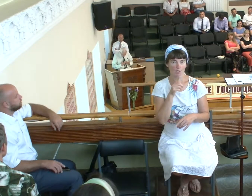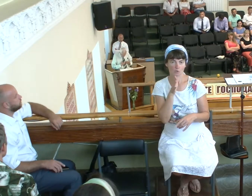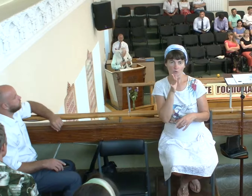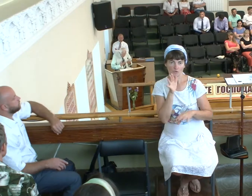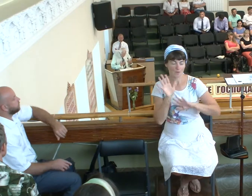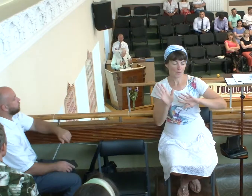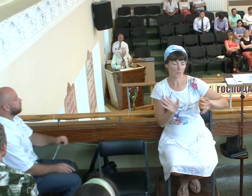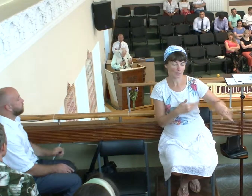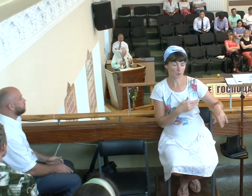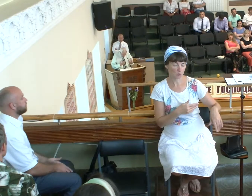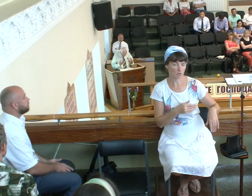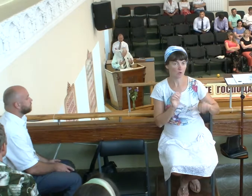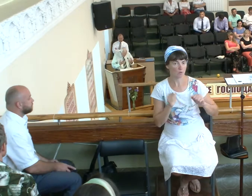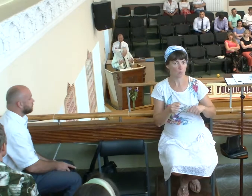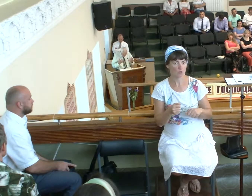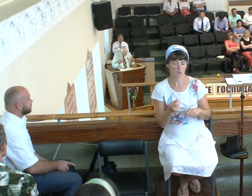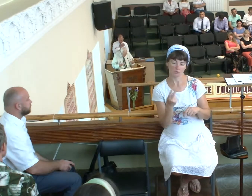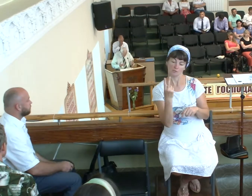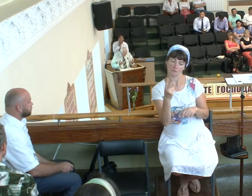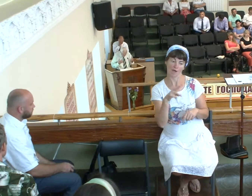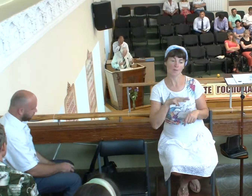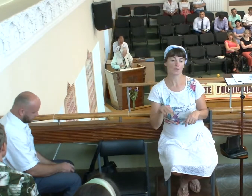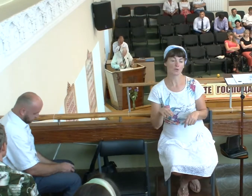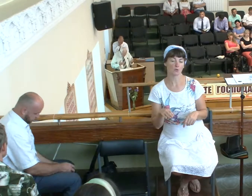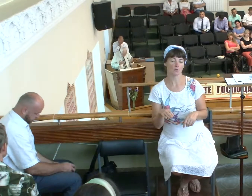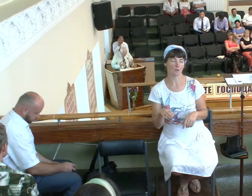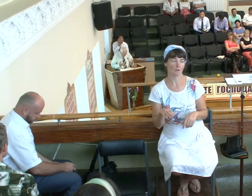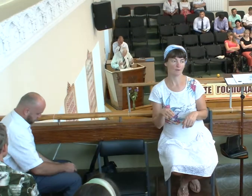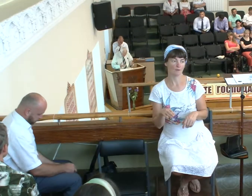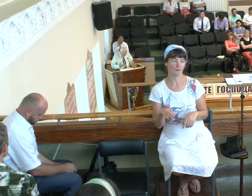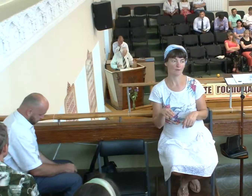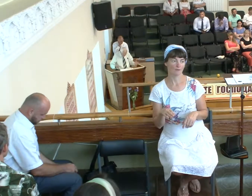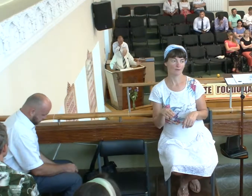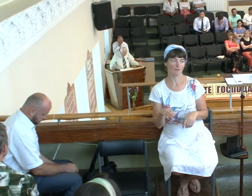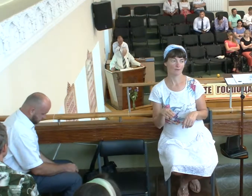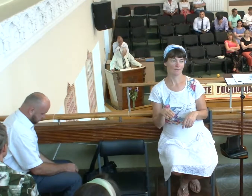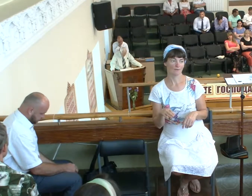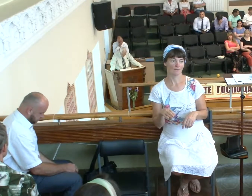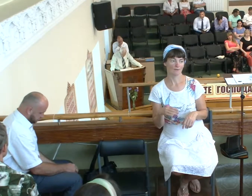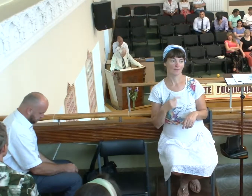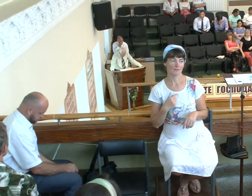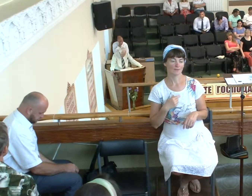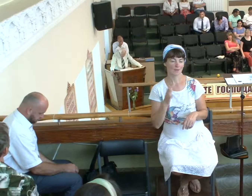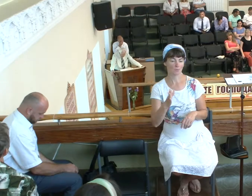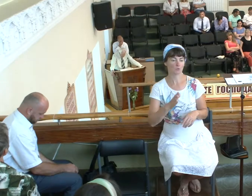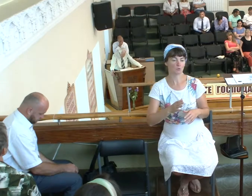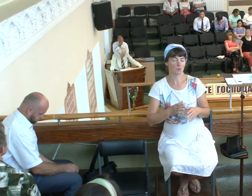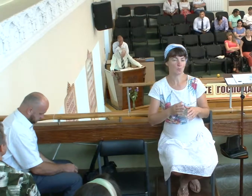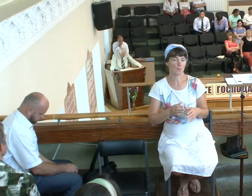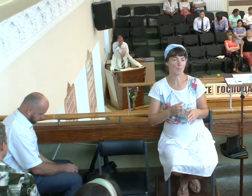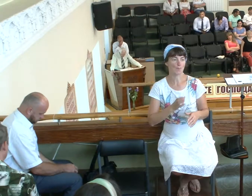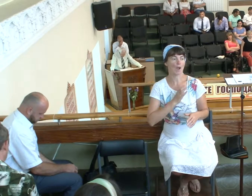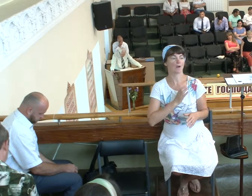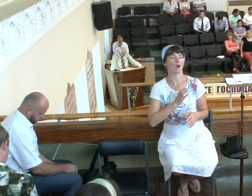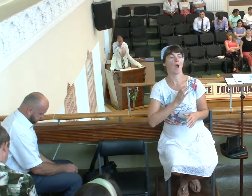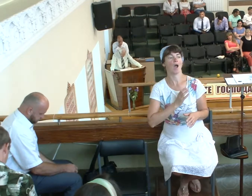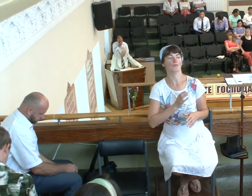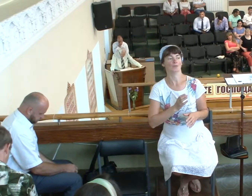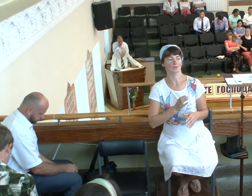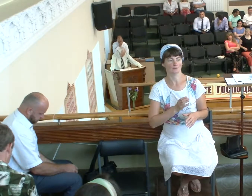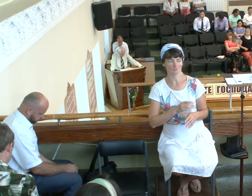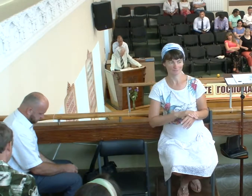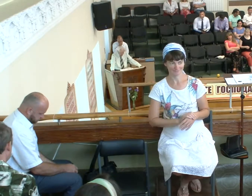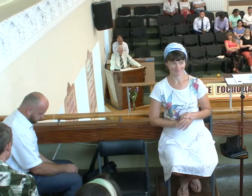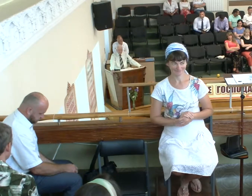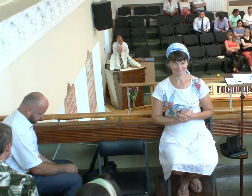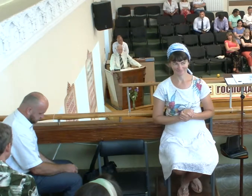Христос привел то, что очень привычно, обычно, известно людям, что Царство Небесное подобно